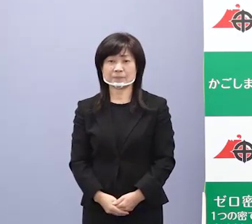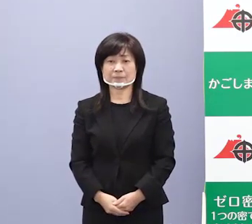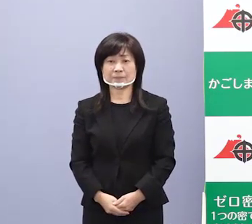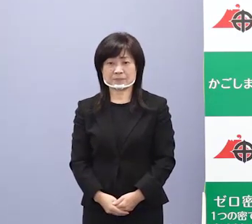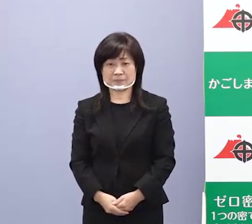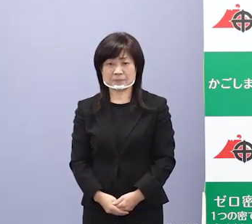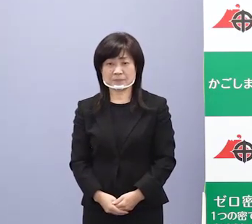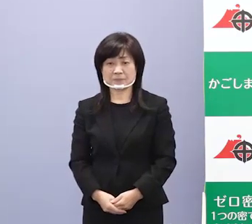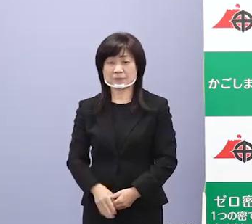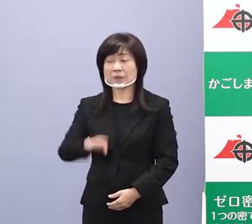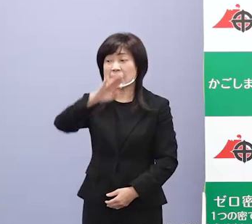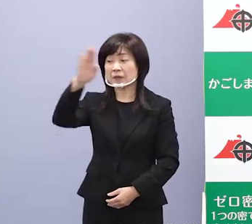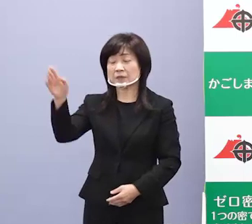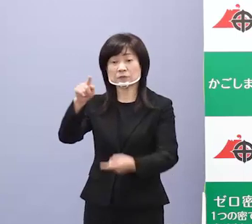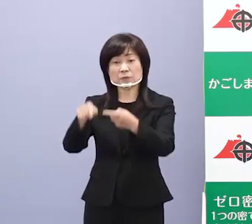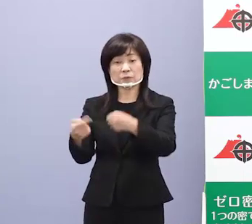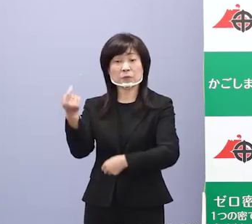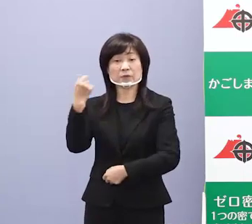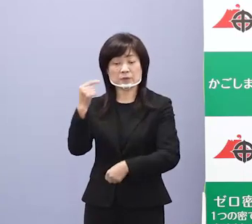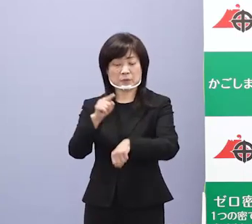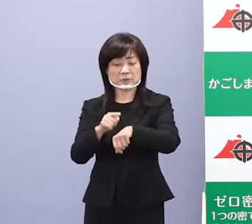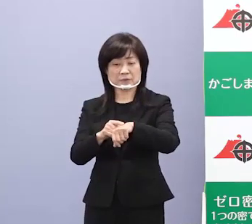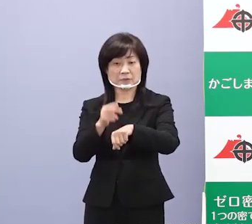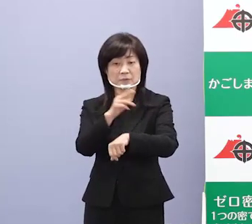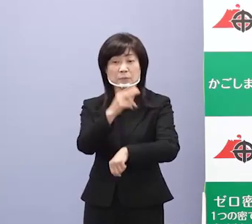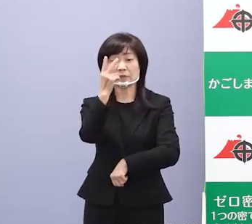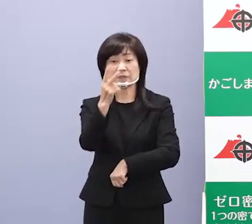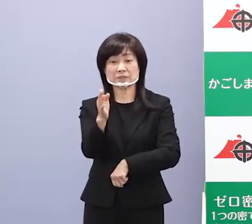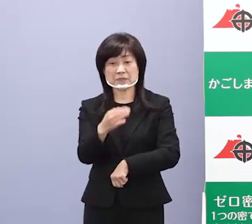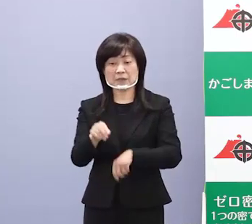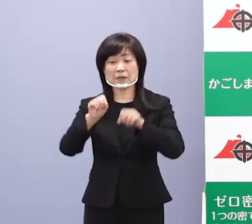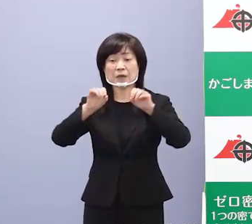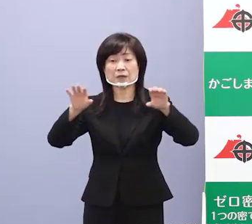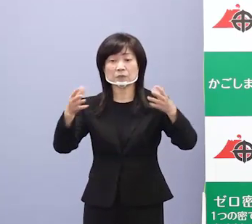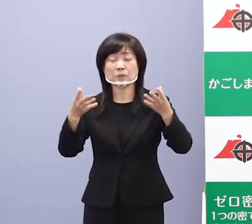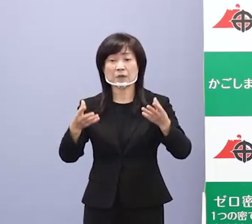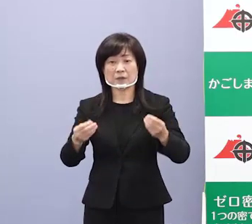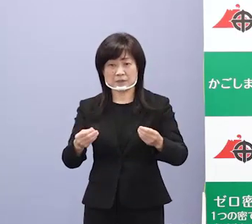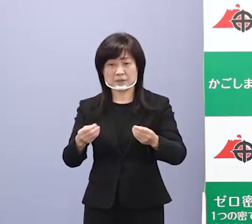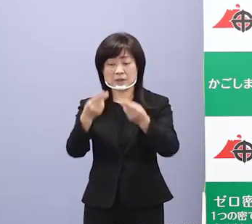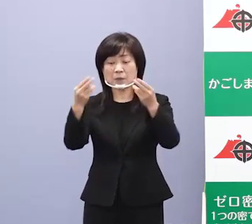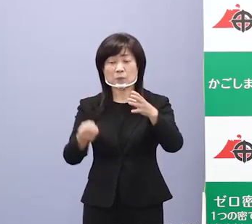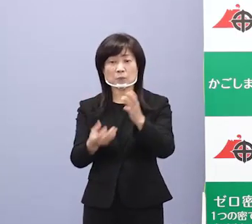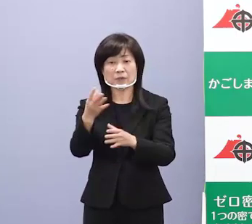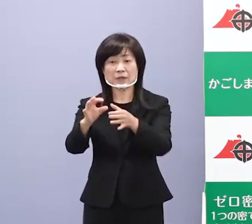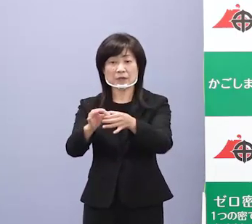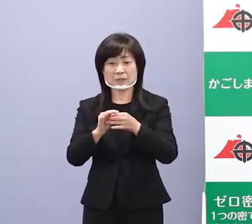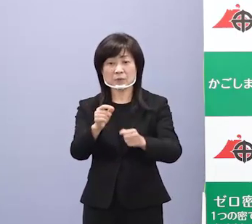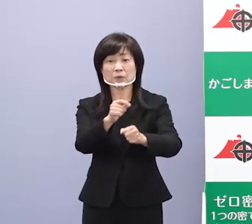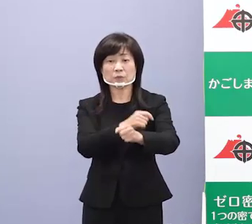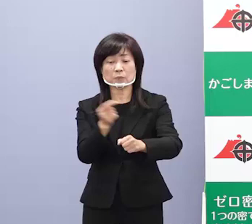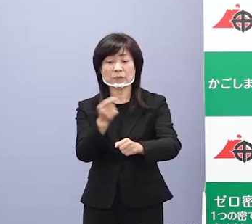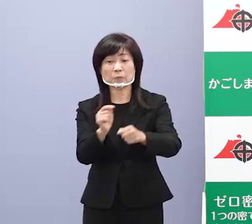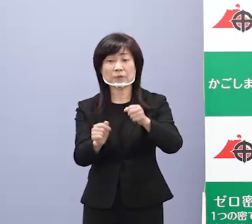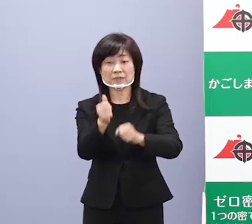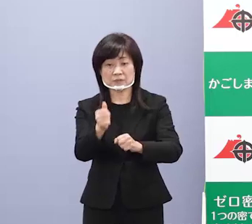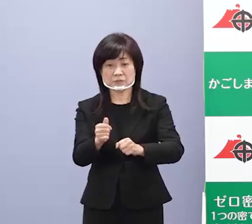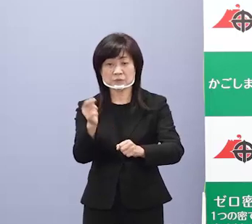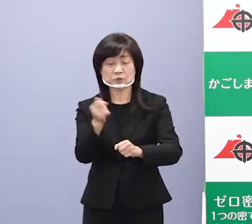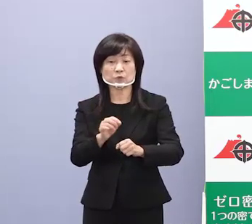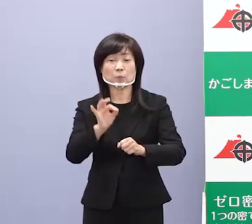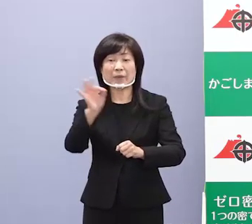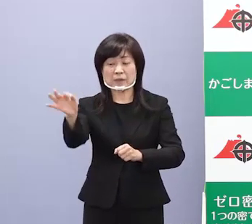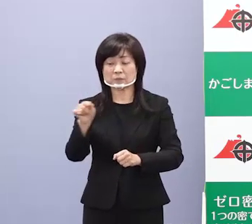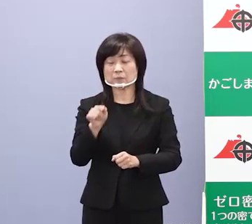まず気象庁が昨日14時をもって配信を終了した噴火に関する特別警報の緊急速報メ